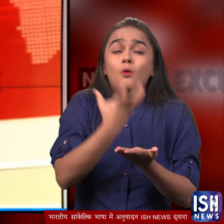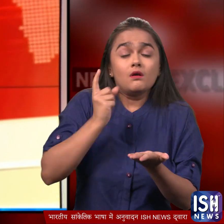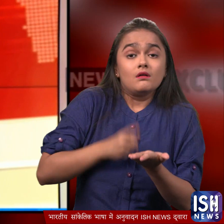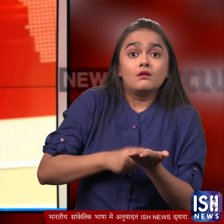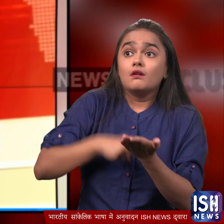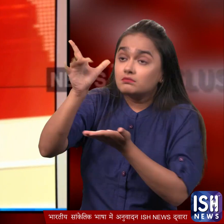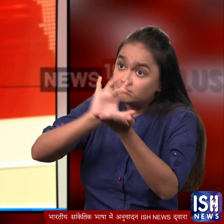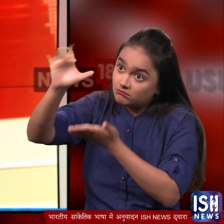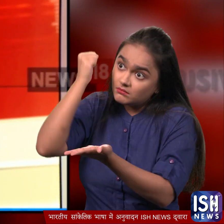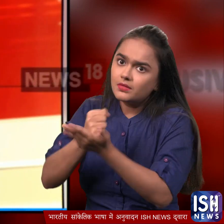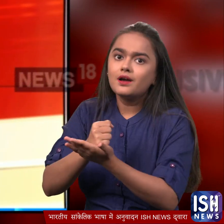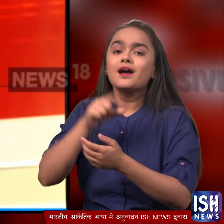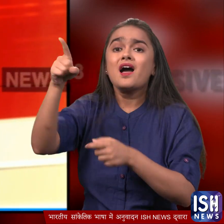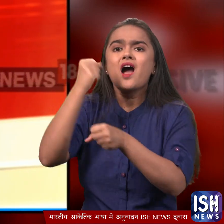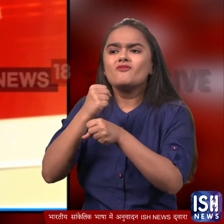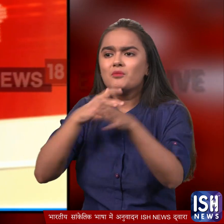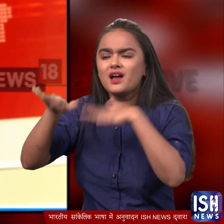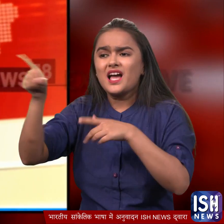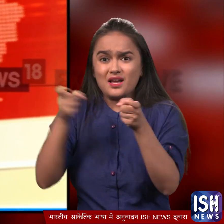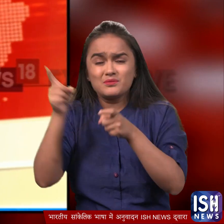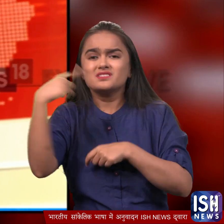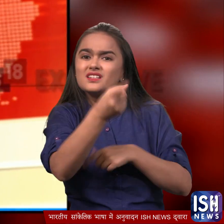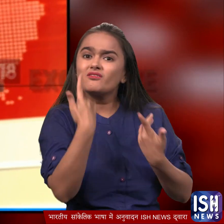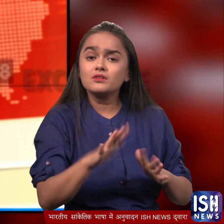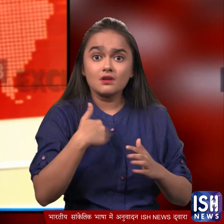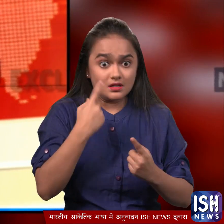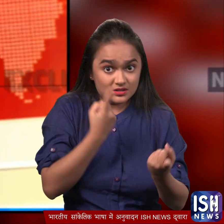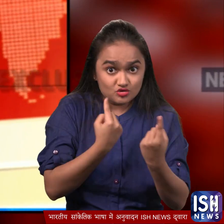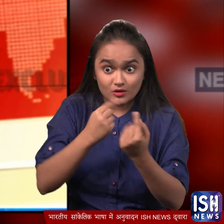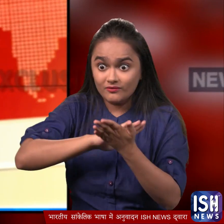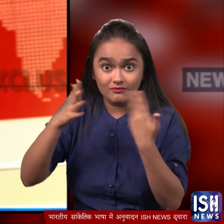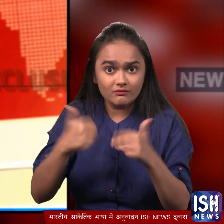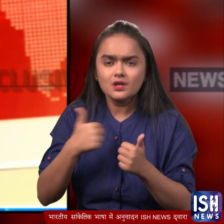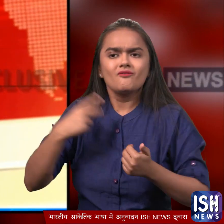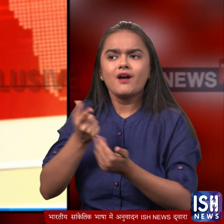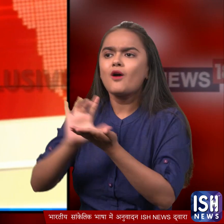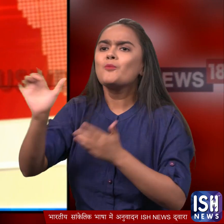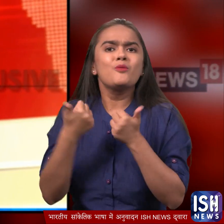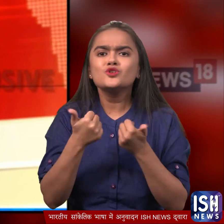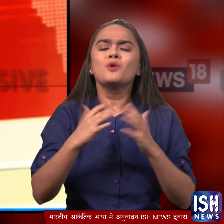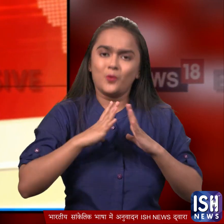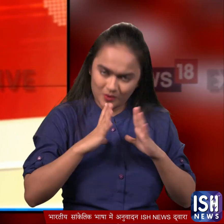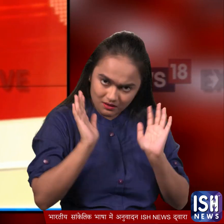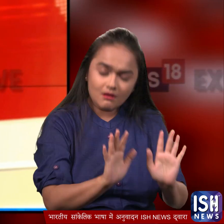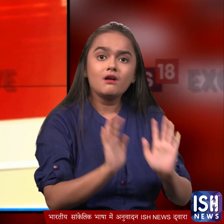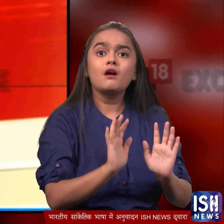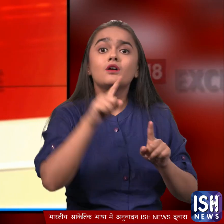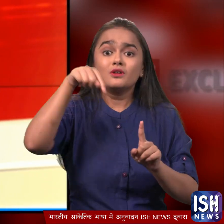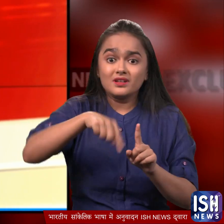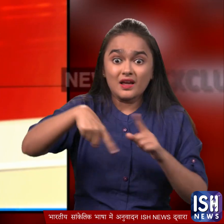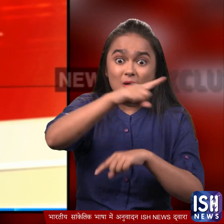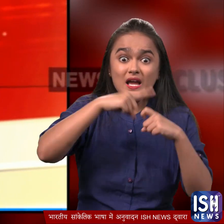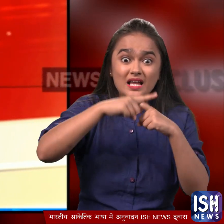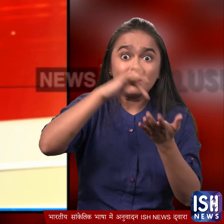पूर्व एसडीएम को सस्पेंड करने की मांग पर अड़े हैं, जबकि प्रशासन अपनी मजबूरी बता चुका है कि बिना जांच पूरी हुए अफसर को सस्पेंड नहीं किया जा